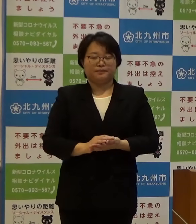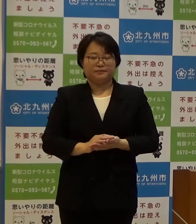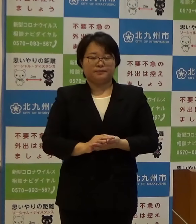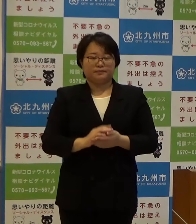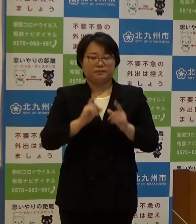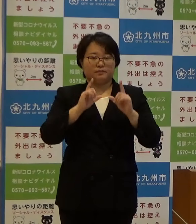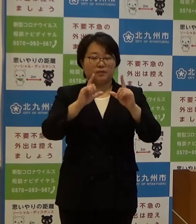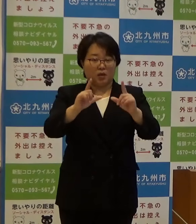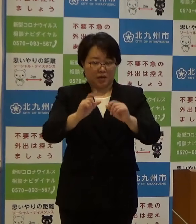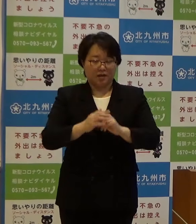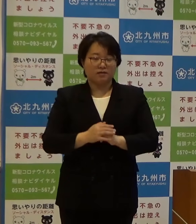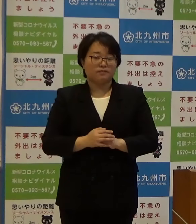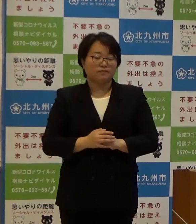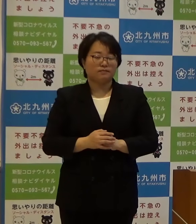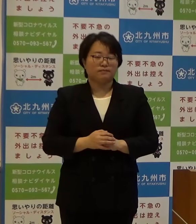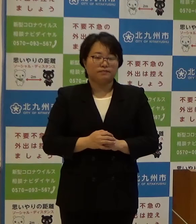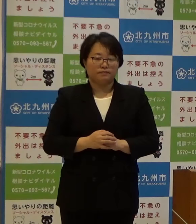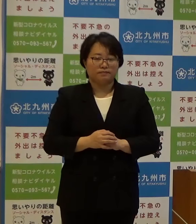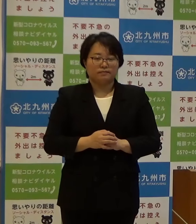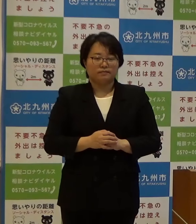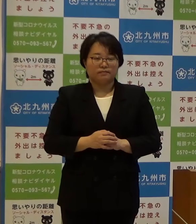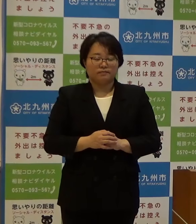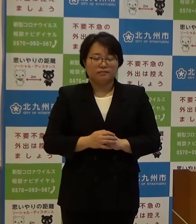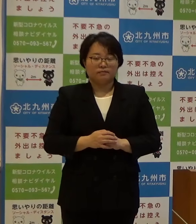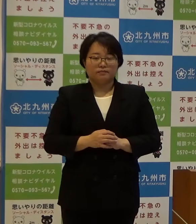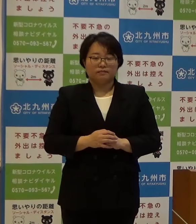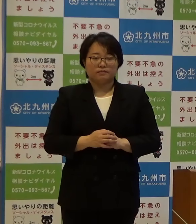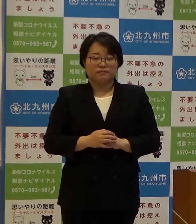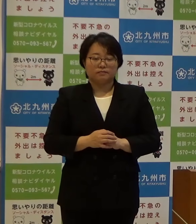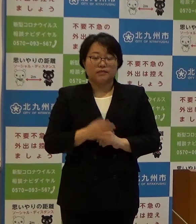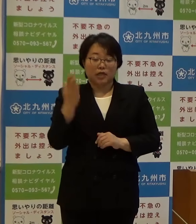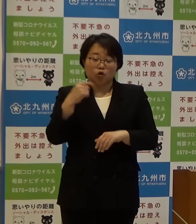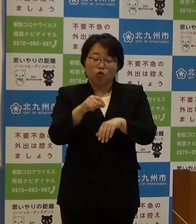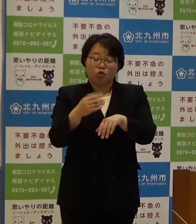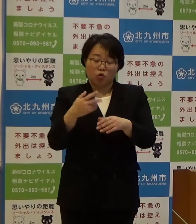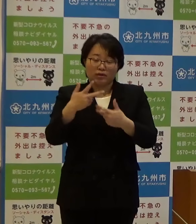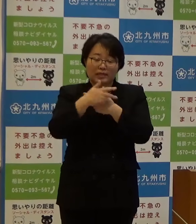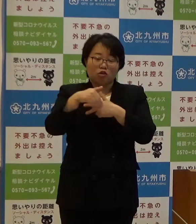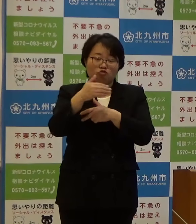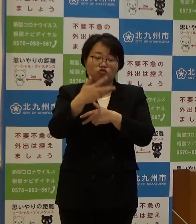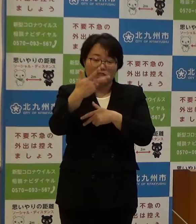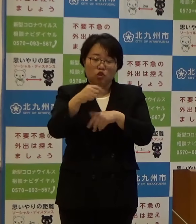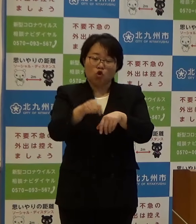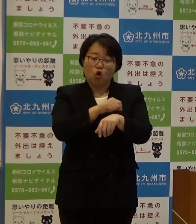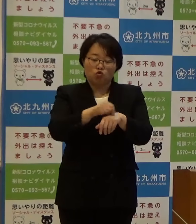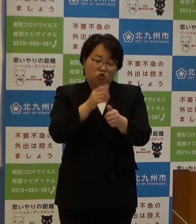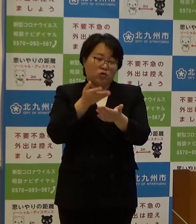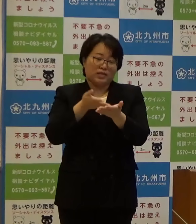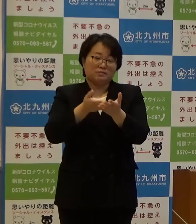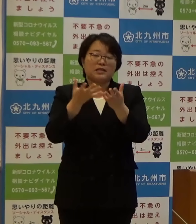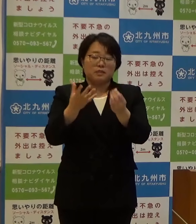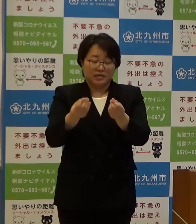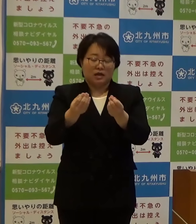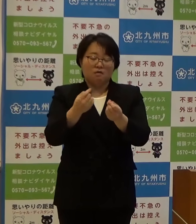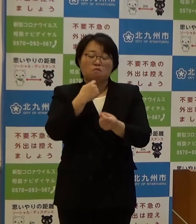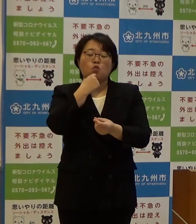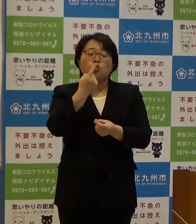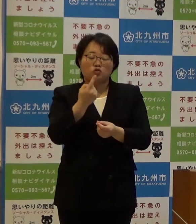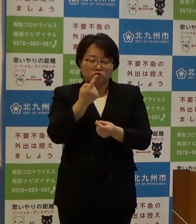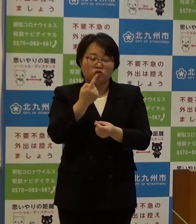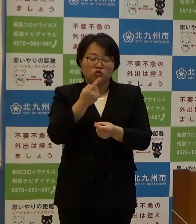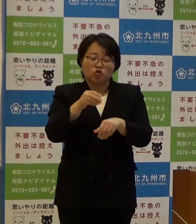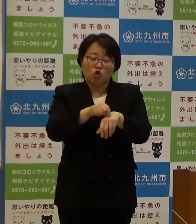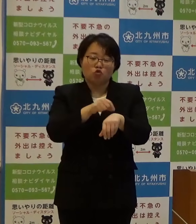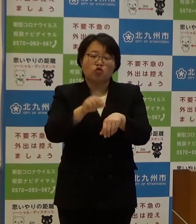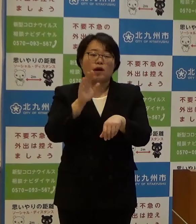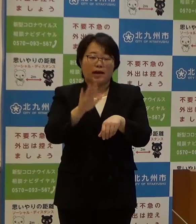先ほど本市の特徴と申し上げましたが、もう一点、北九州市は分散型の都市と言われることがあります。